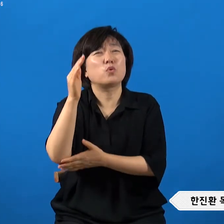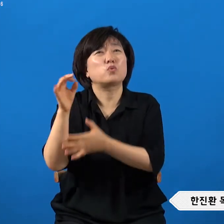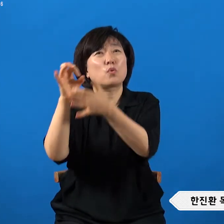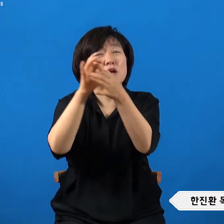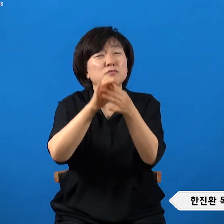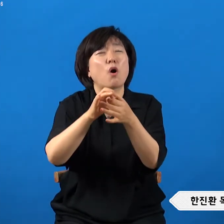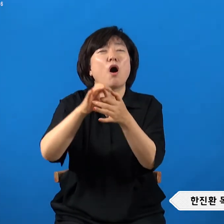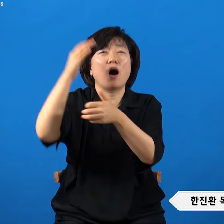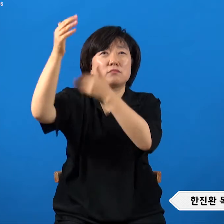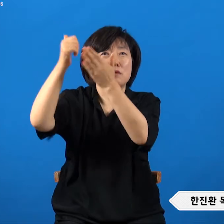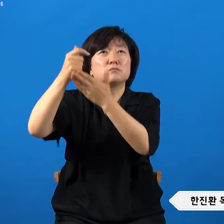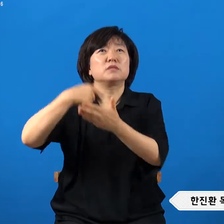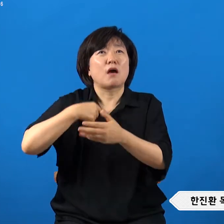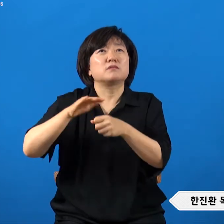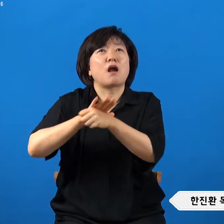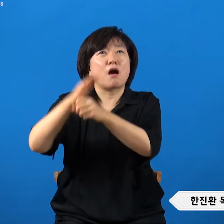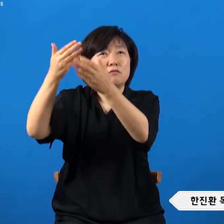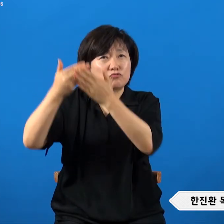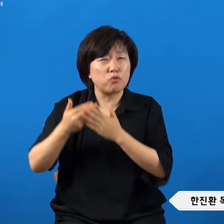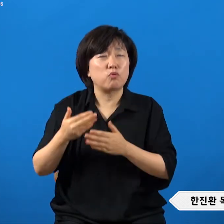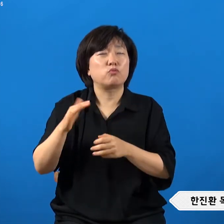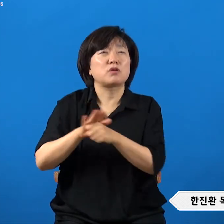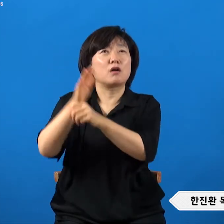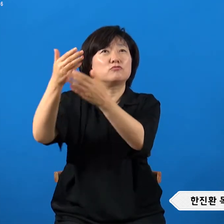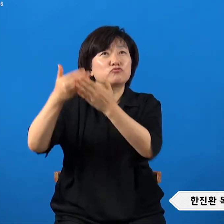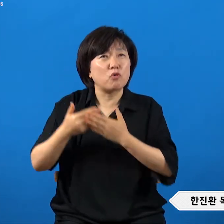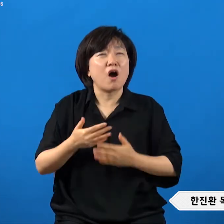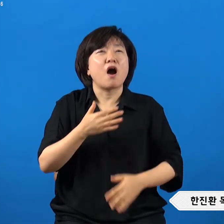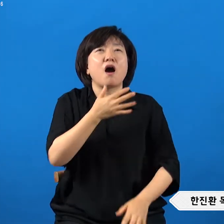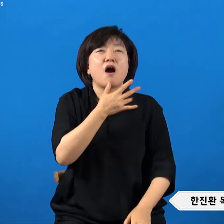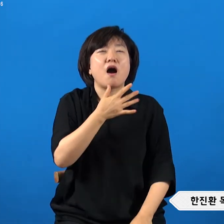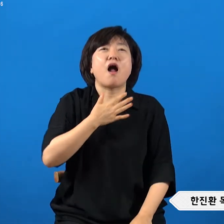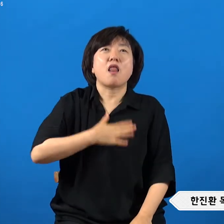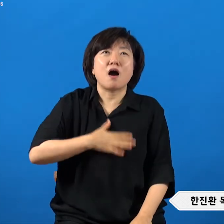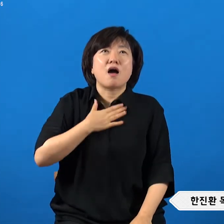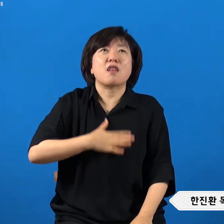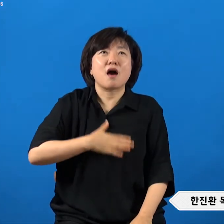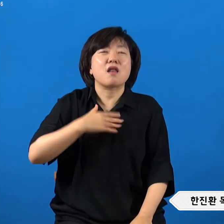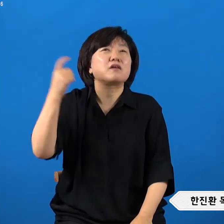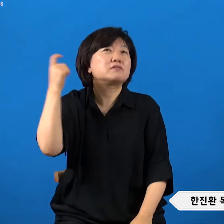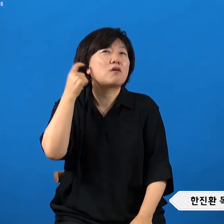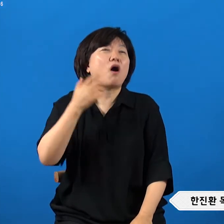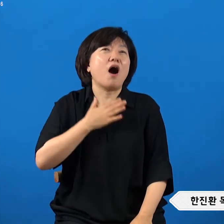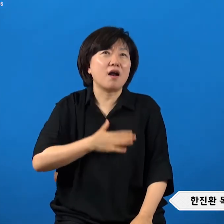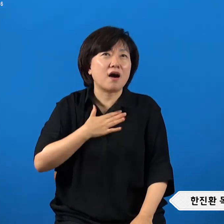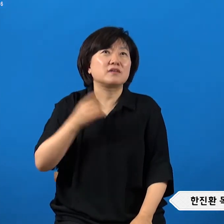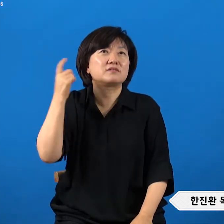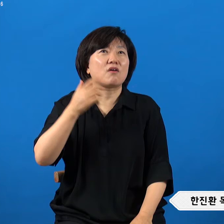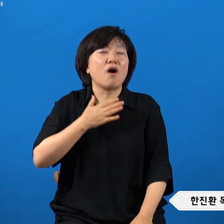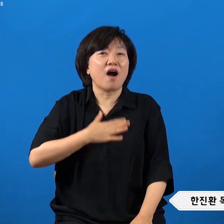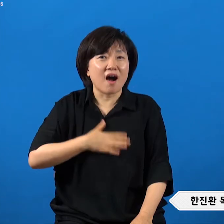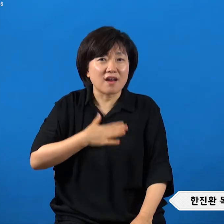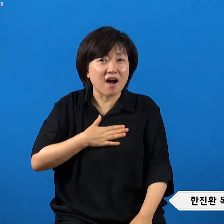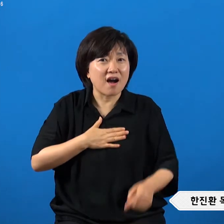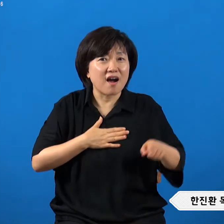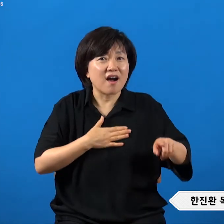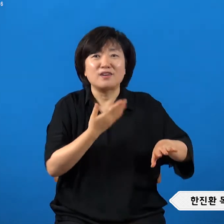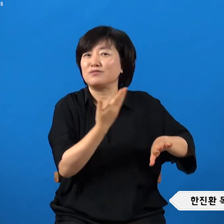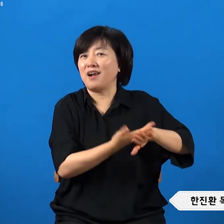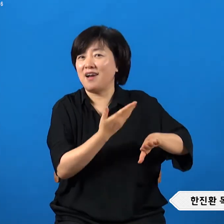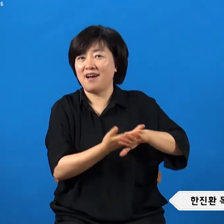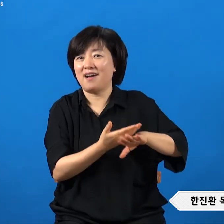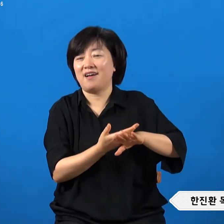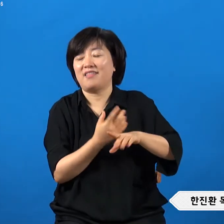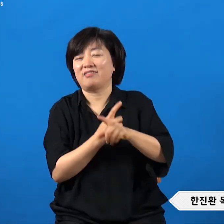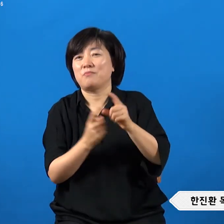무수하게 들었고 양육 훈련을 통해서도 무수하게 들었습니다. 그런데 그렇게 들어서 아는 것하고는